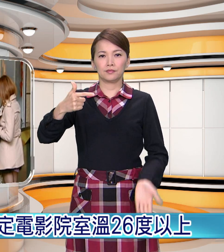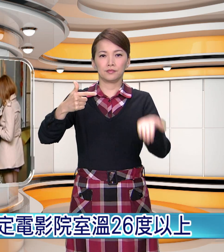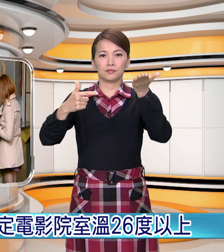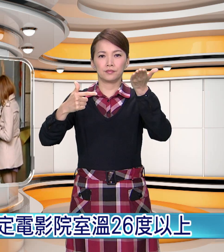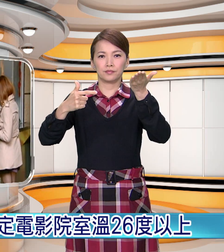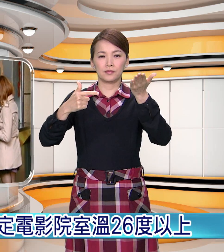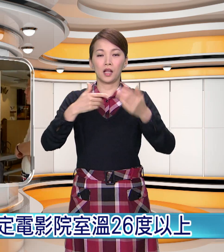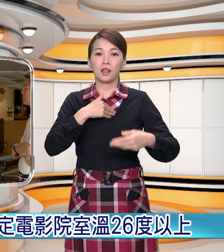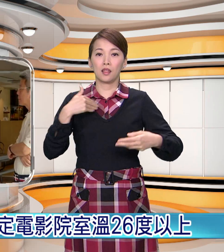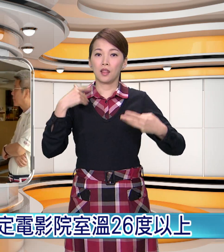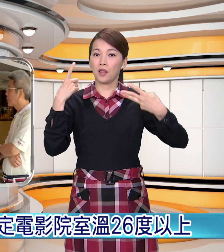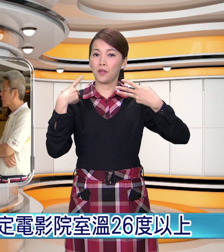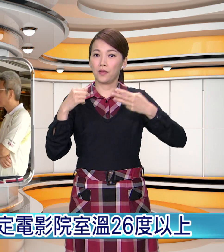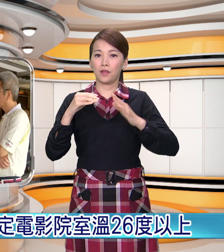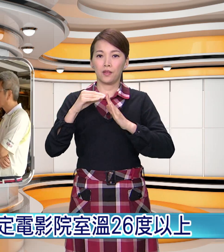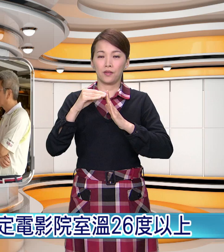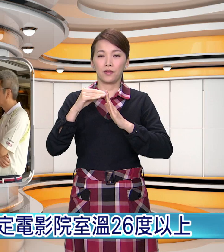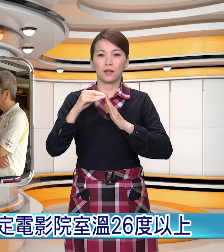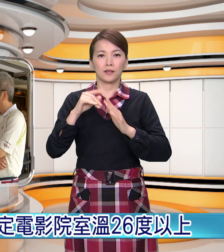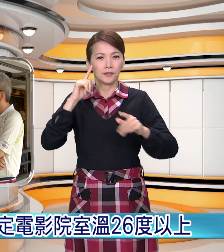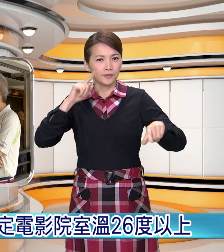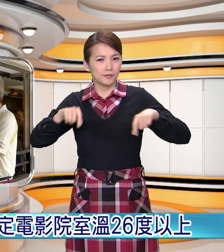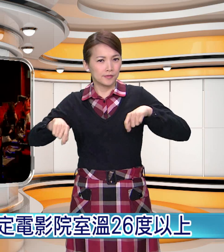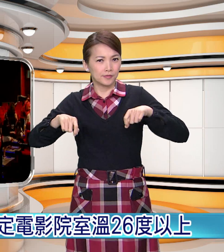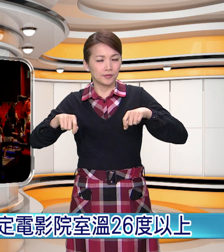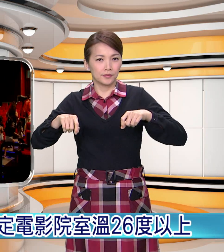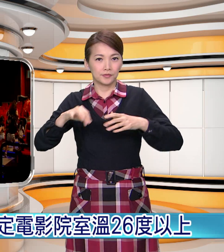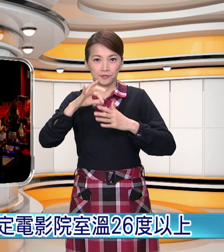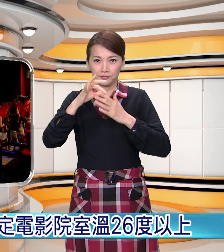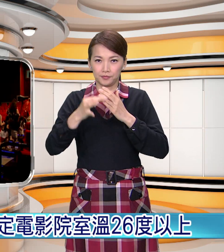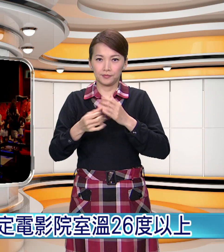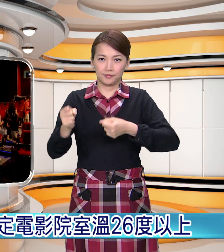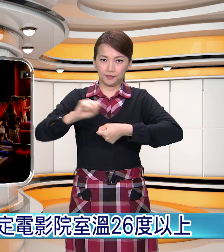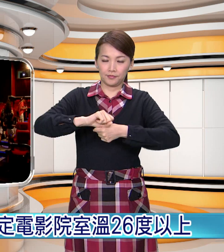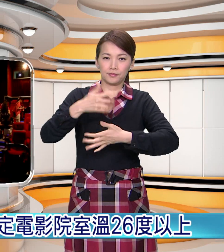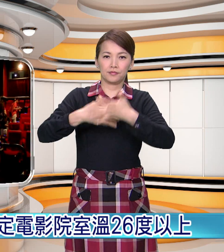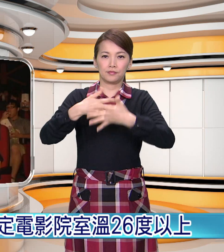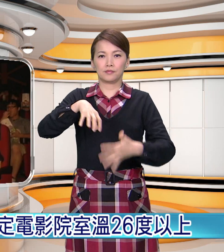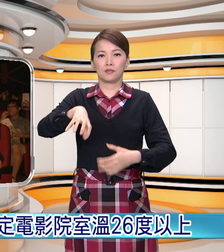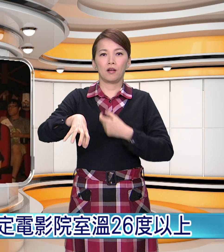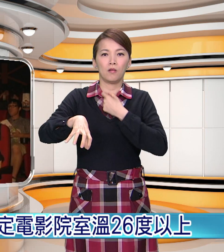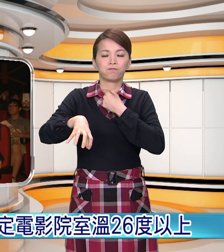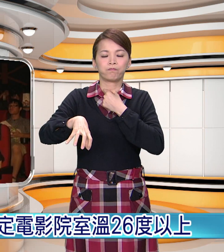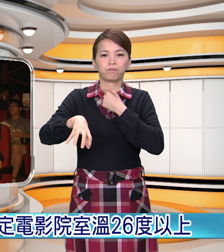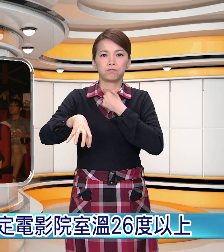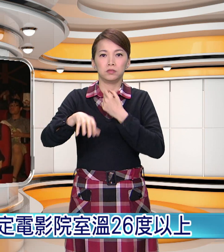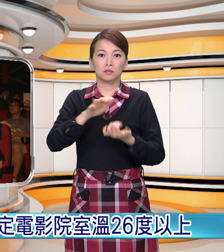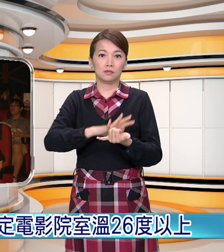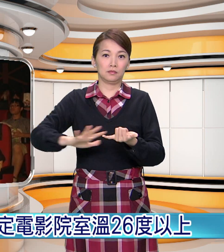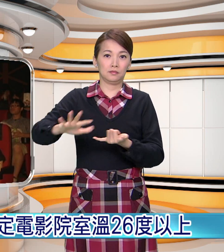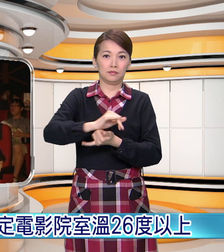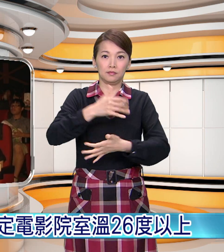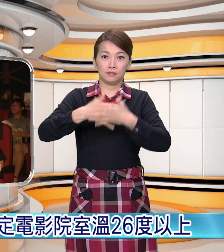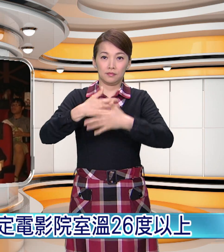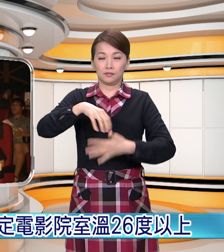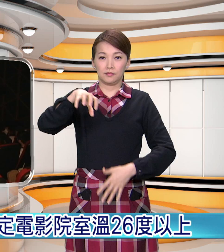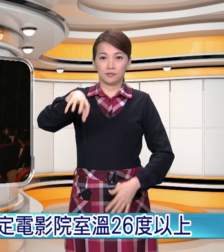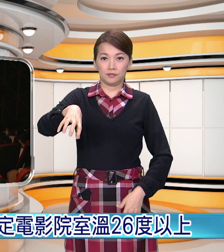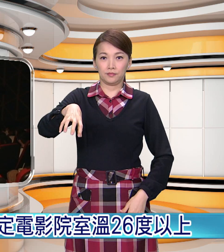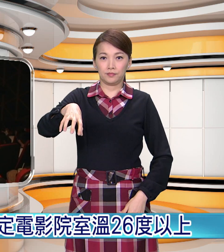在26度以上。能源局打算把规定扩大到电影院，把全台